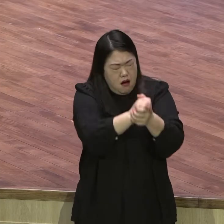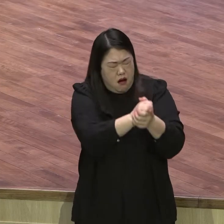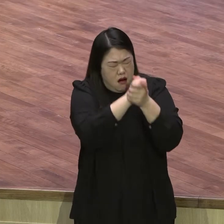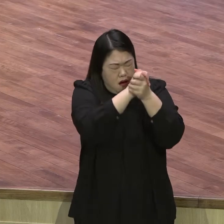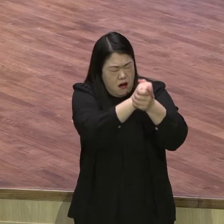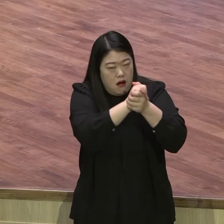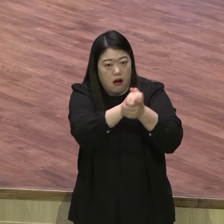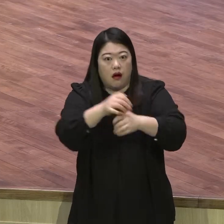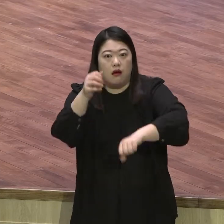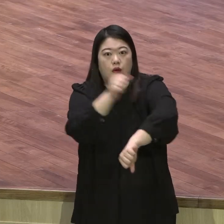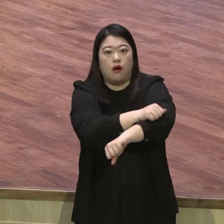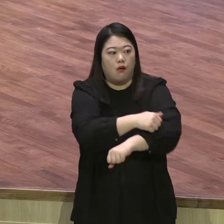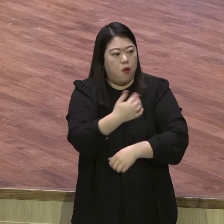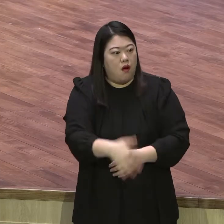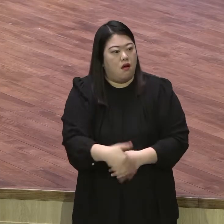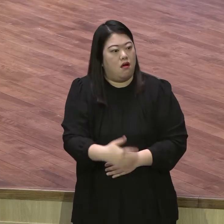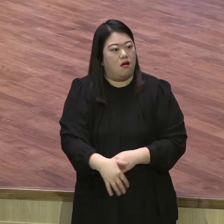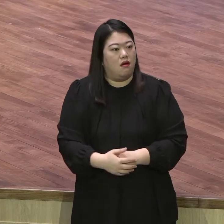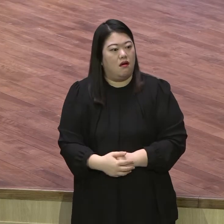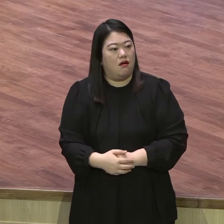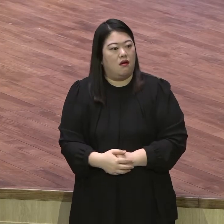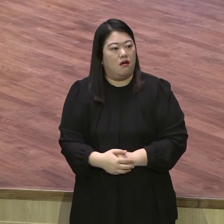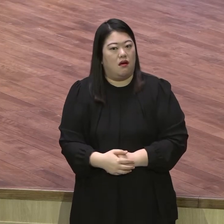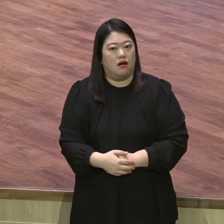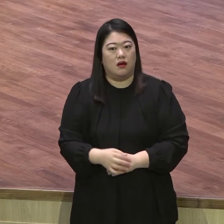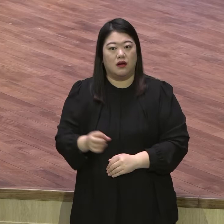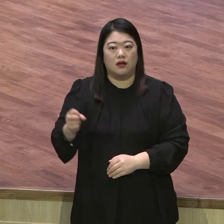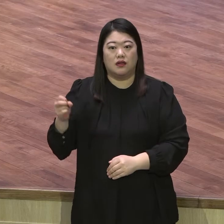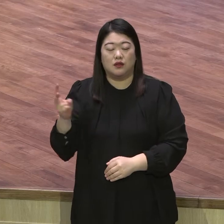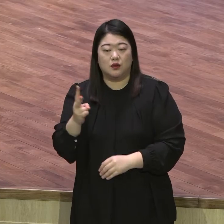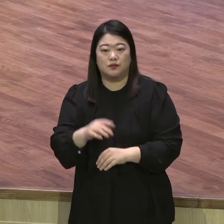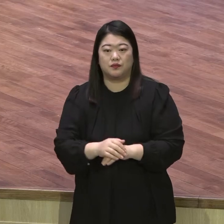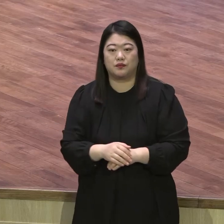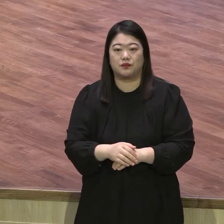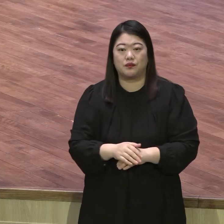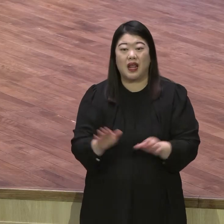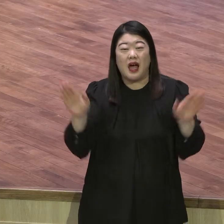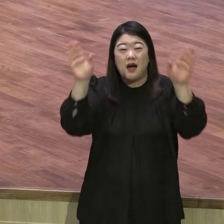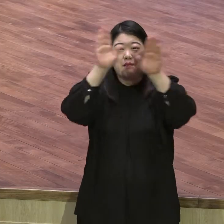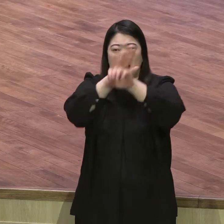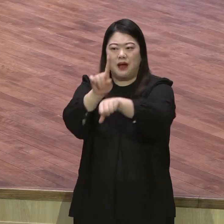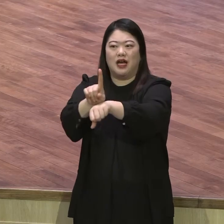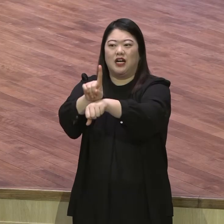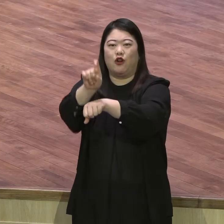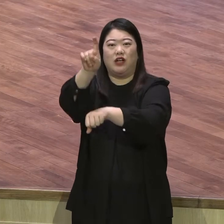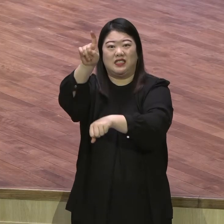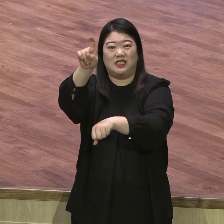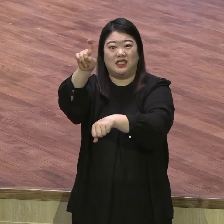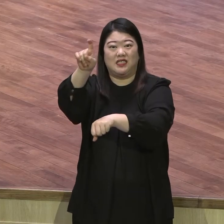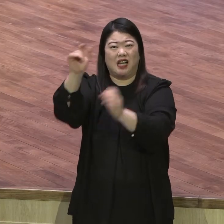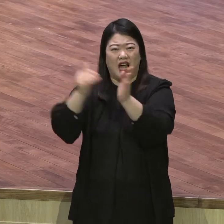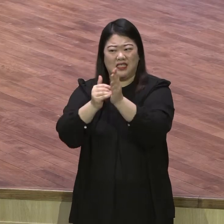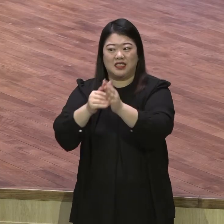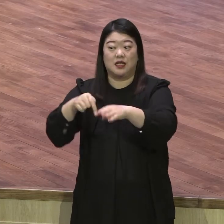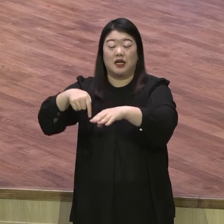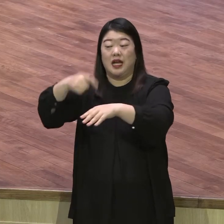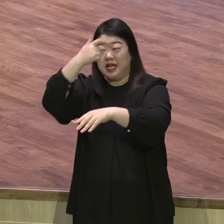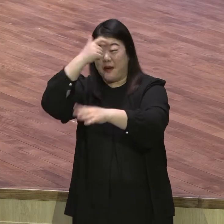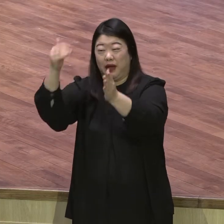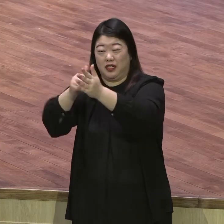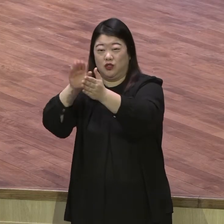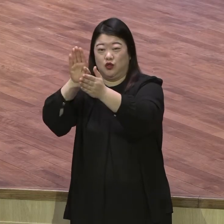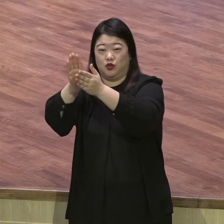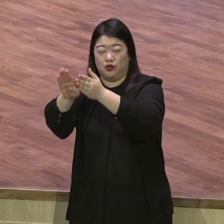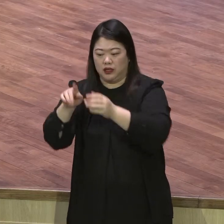나서 들어가야 되는데 그냥 기도합시다 내려가는데 23시 11시까지 끊어왔으니까 외출을 끊어왔으니까 예배